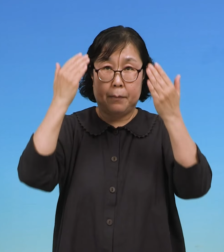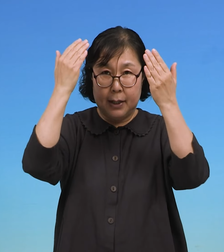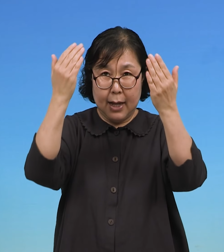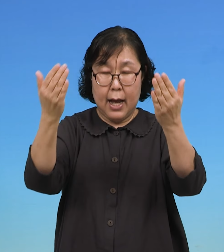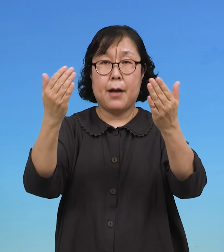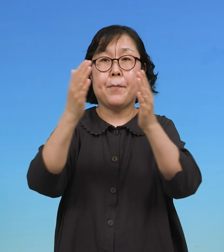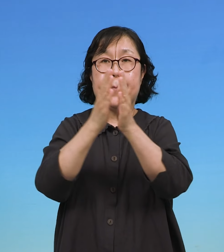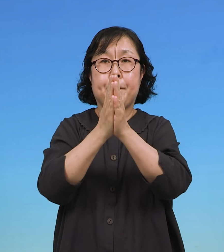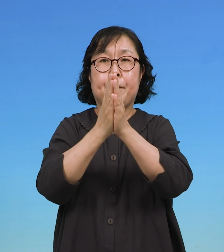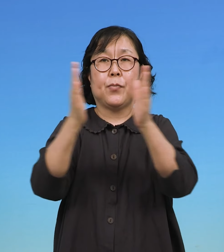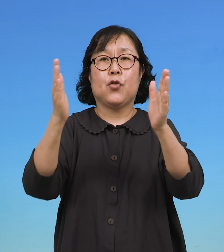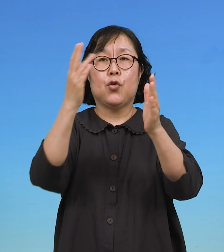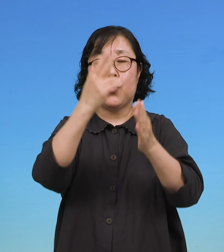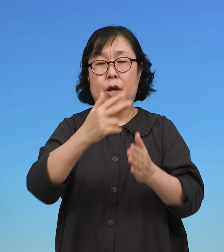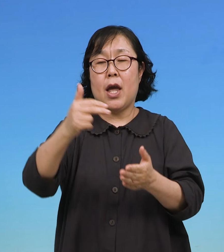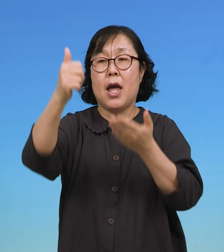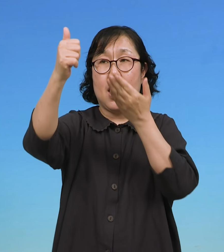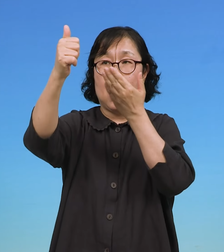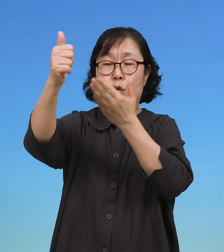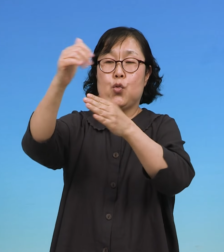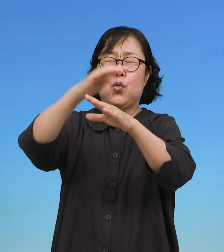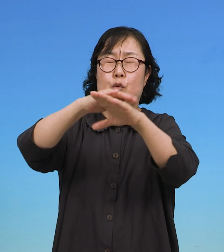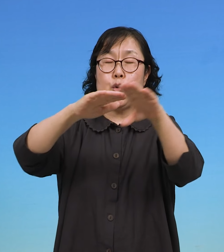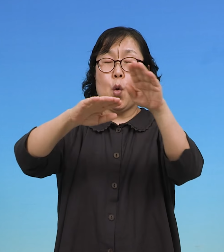주께 두 손 모아 비나니,